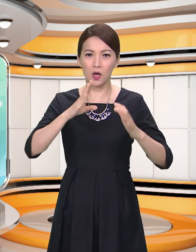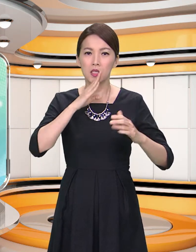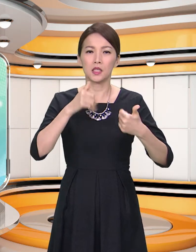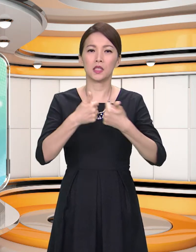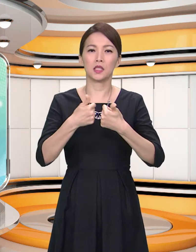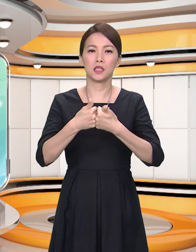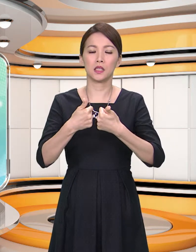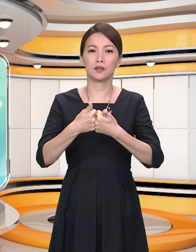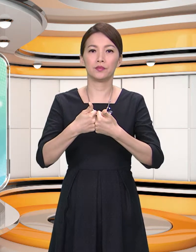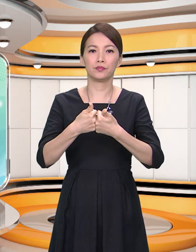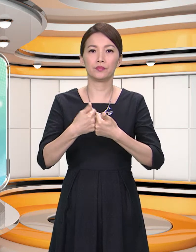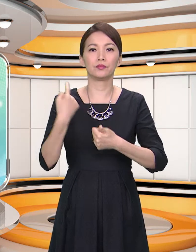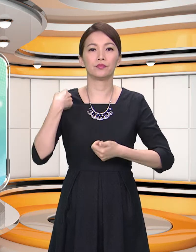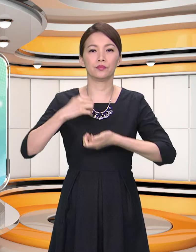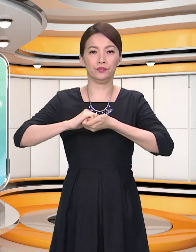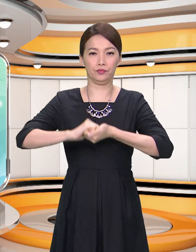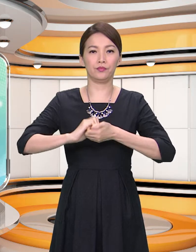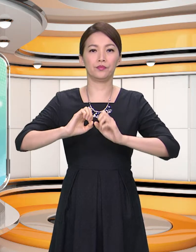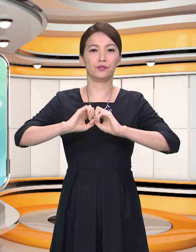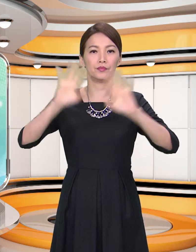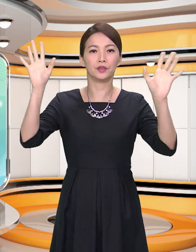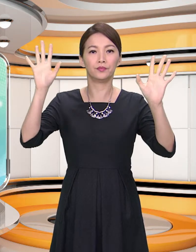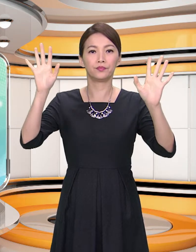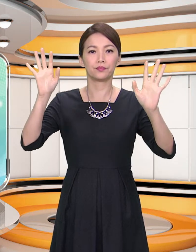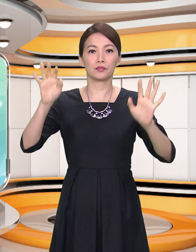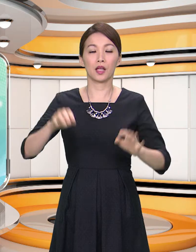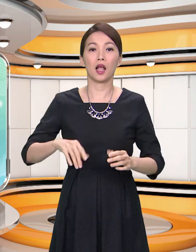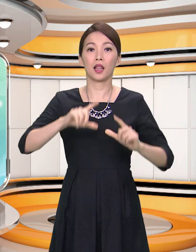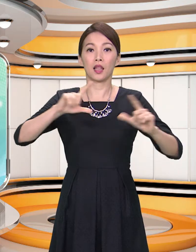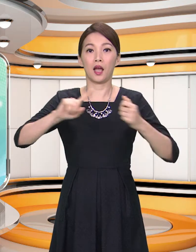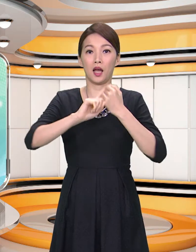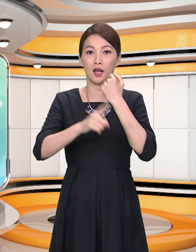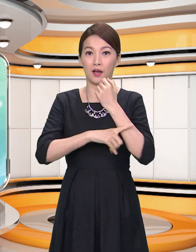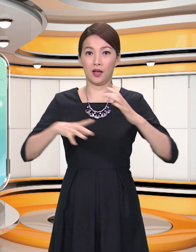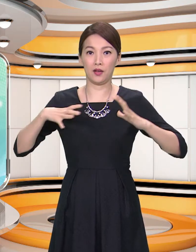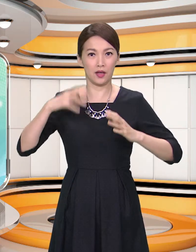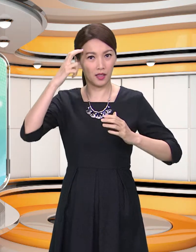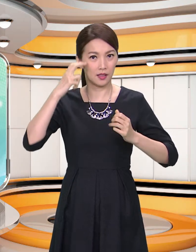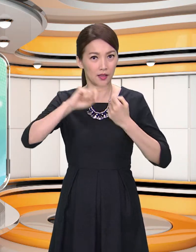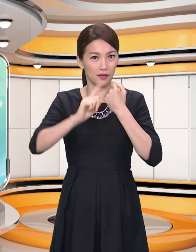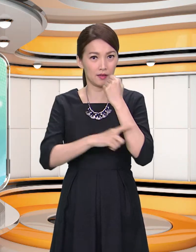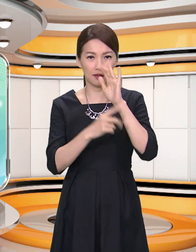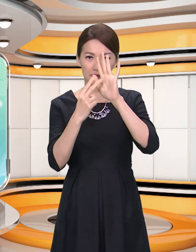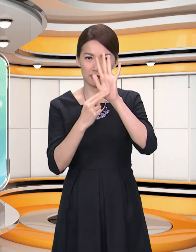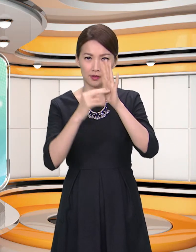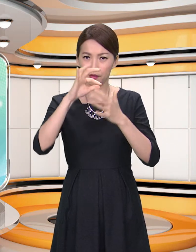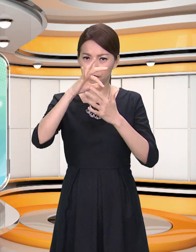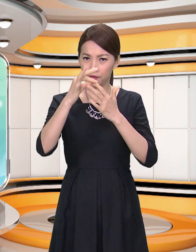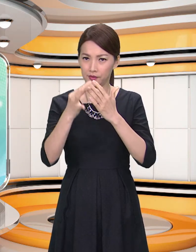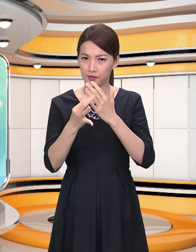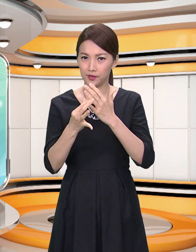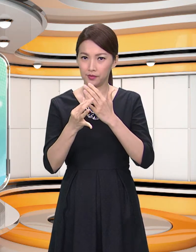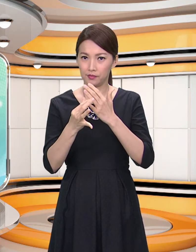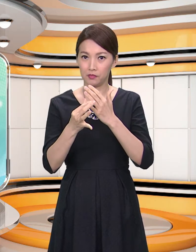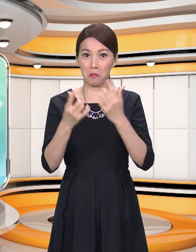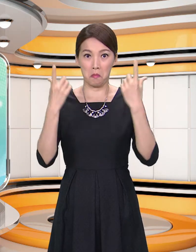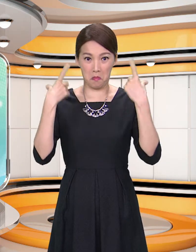议，大法官释宪门槛从现行2/3表决过关降